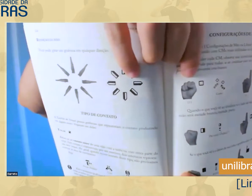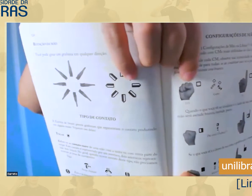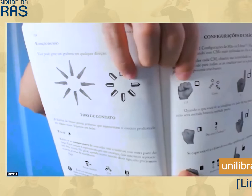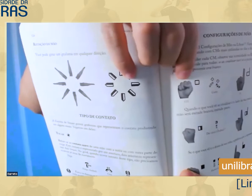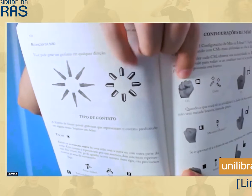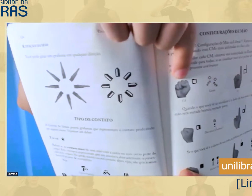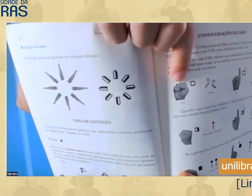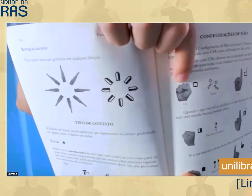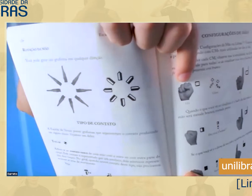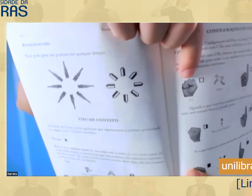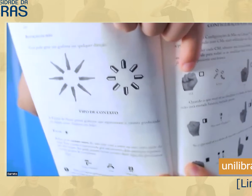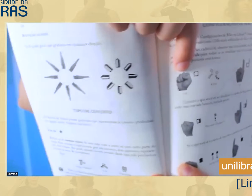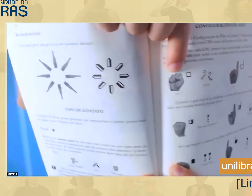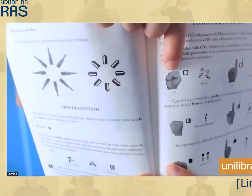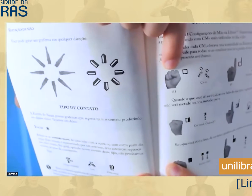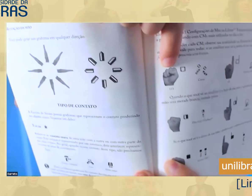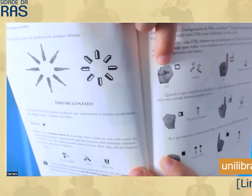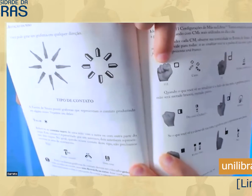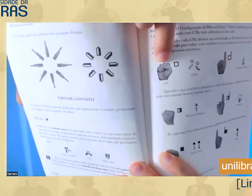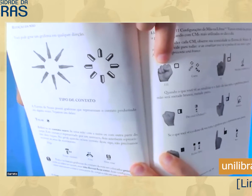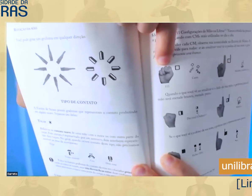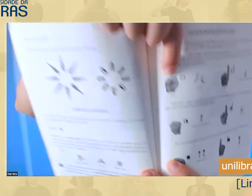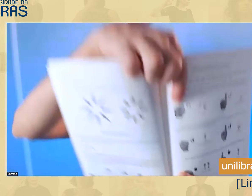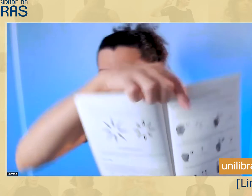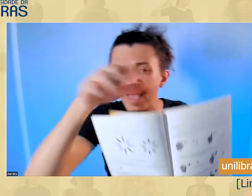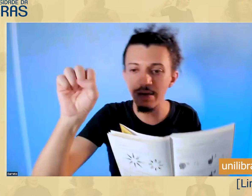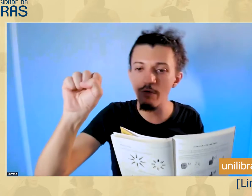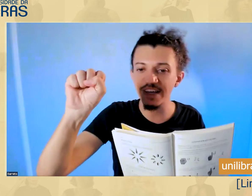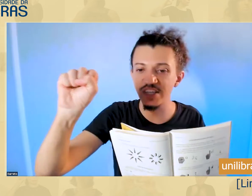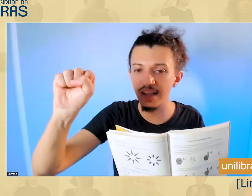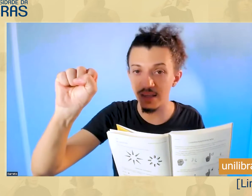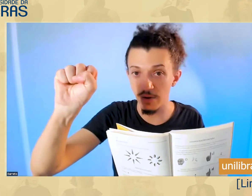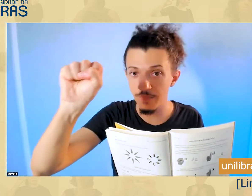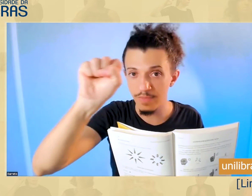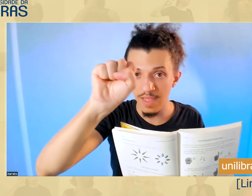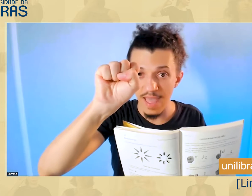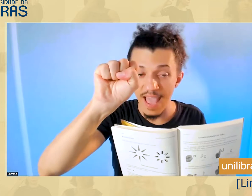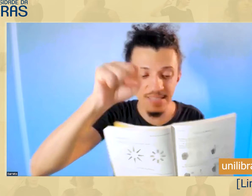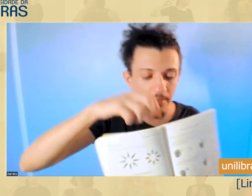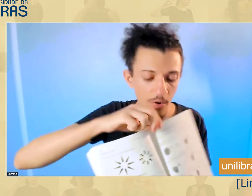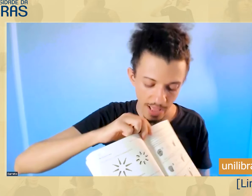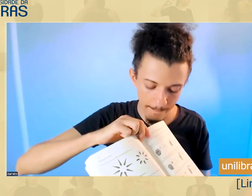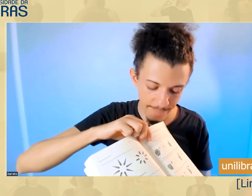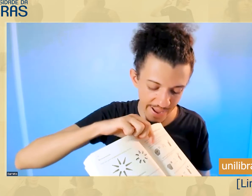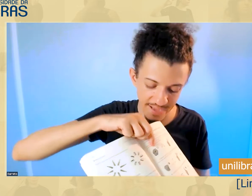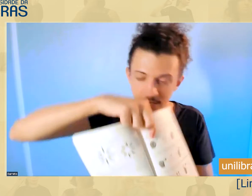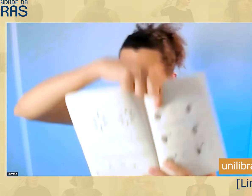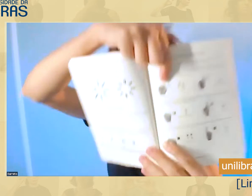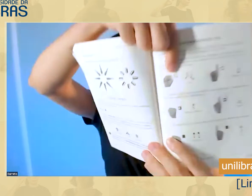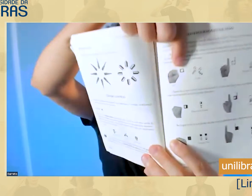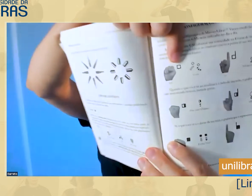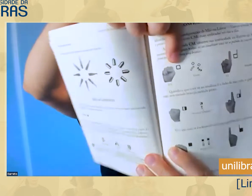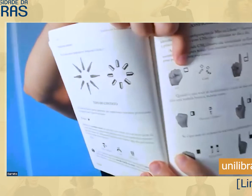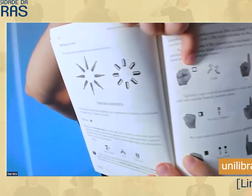essa mão. Se você observar o formato da mão, que é essa mão fechada aqui, ó. Essa mão, ela parece